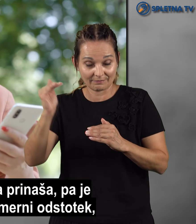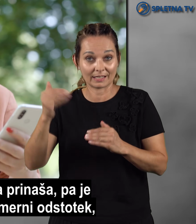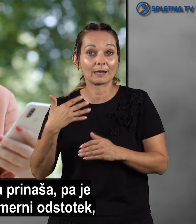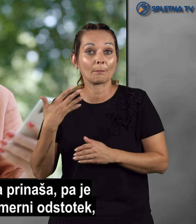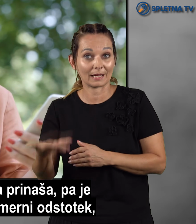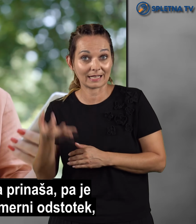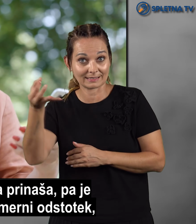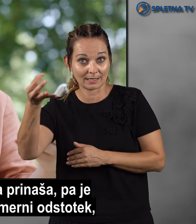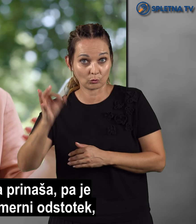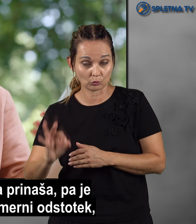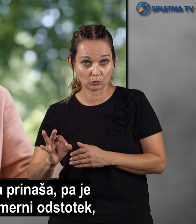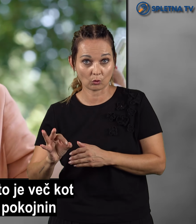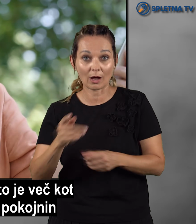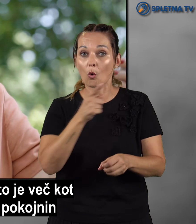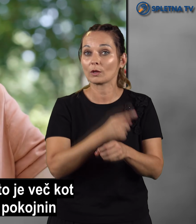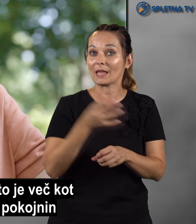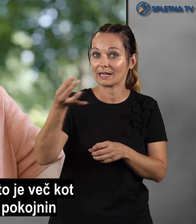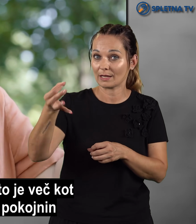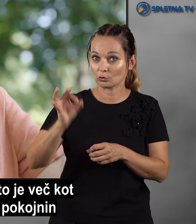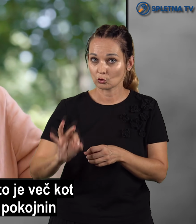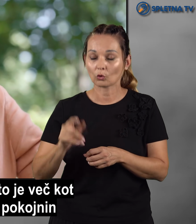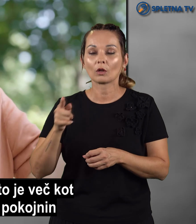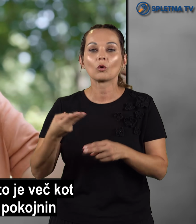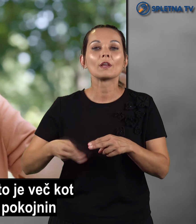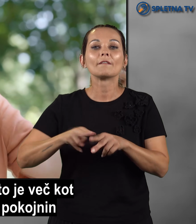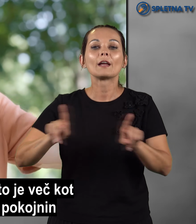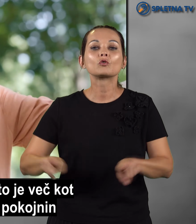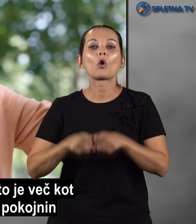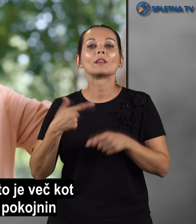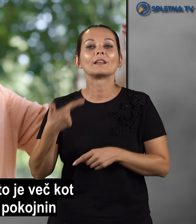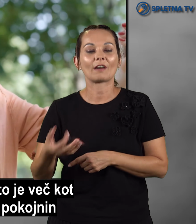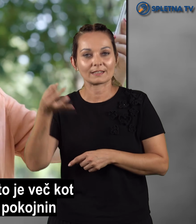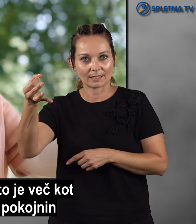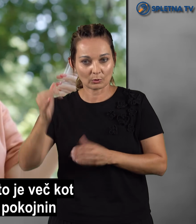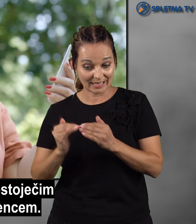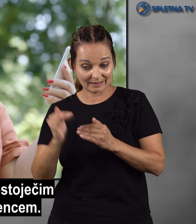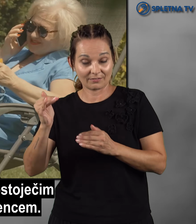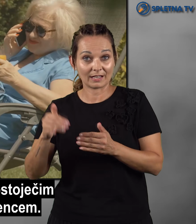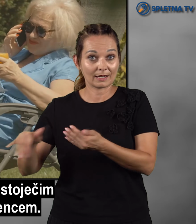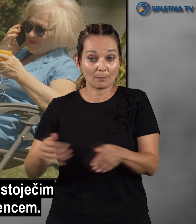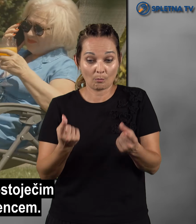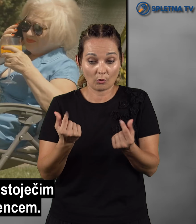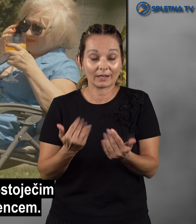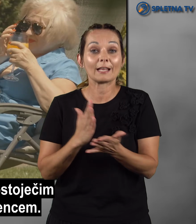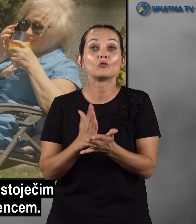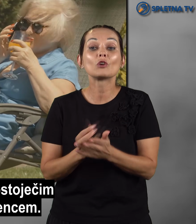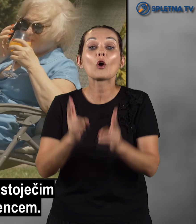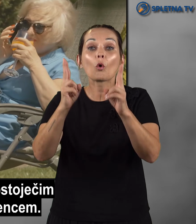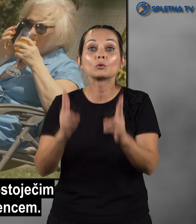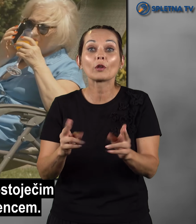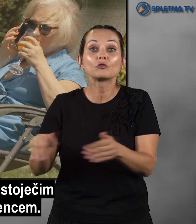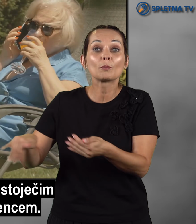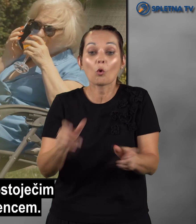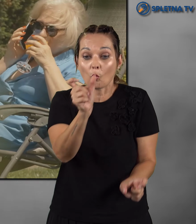na 50% odmerni odstotek, to je več kot 20% dvig pokojnin, tudi že obstoječim